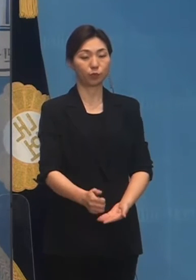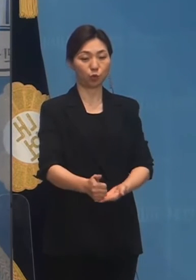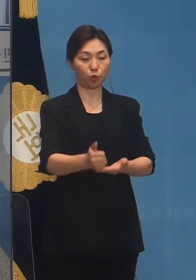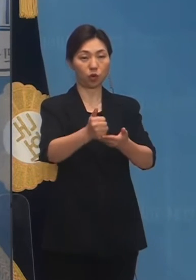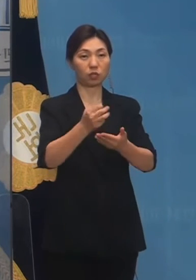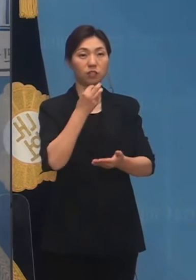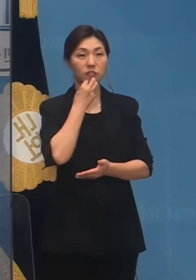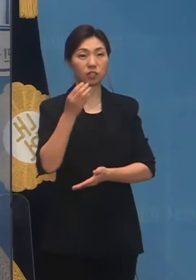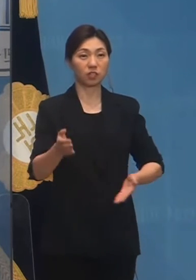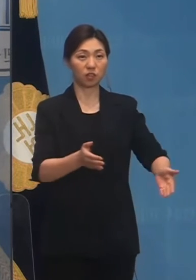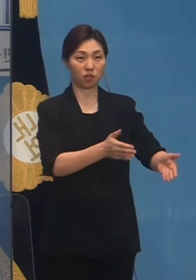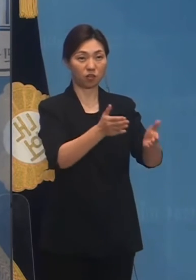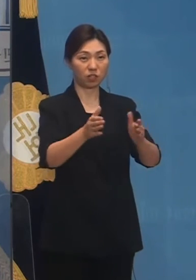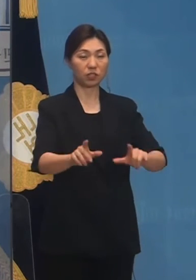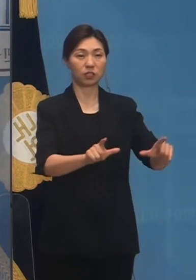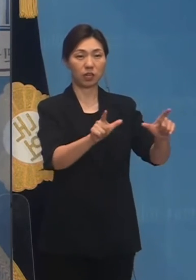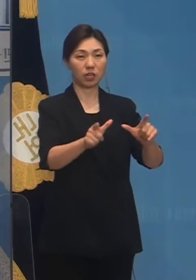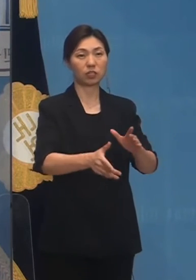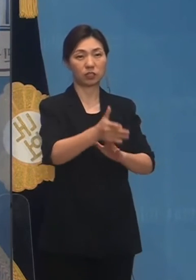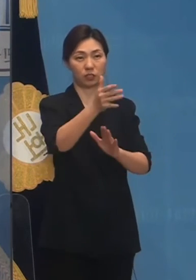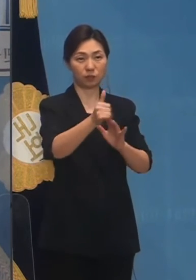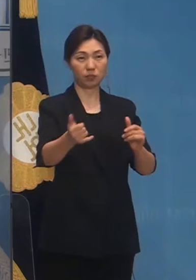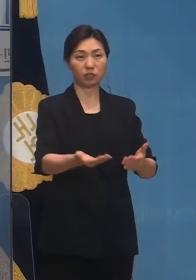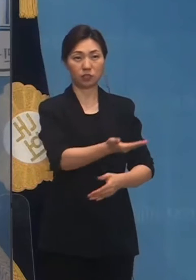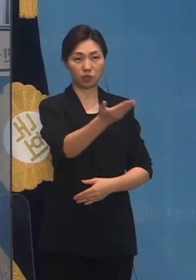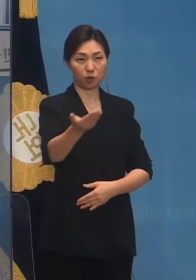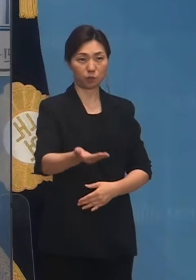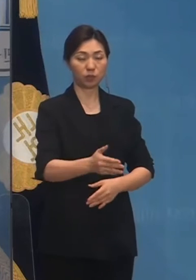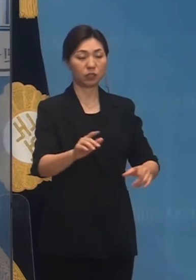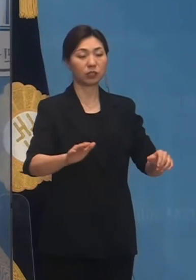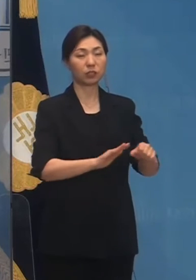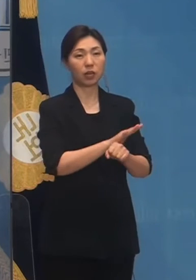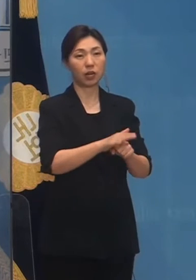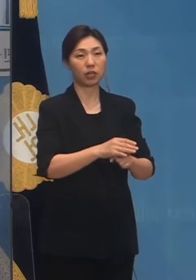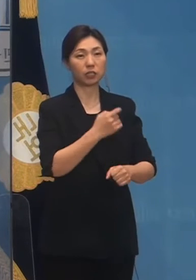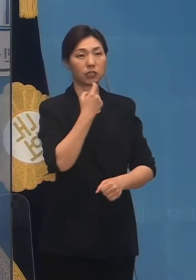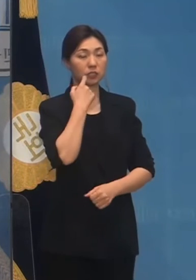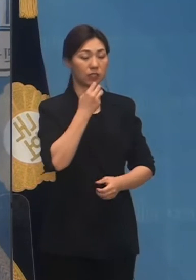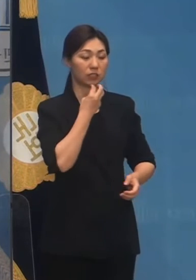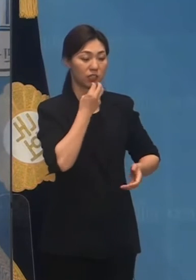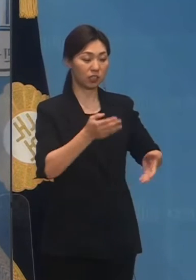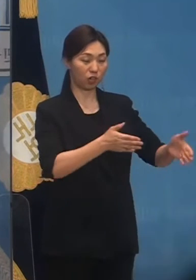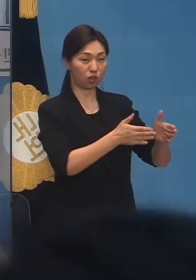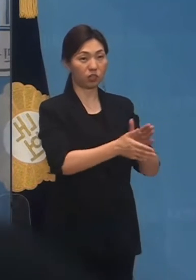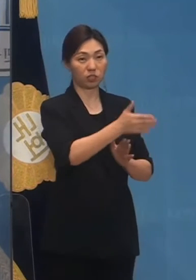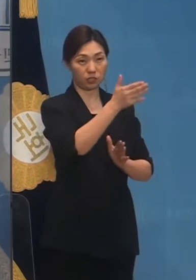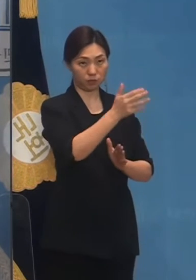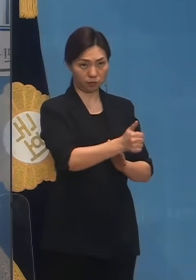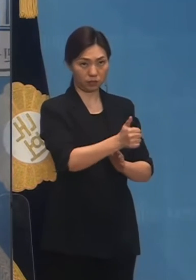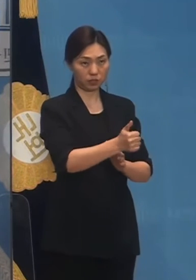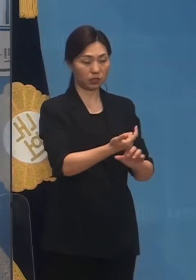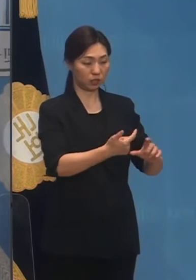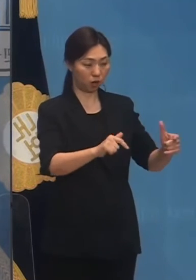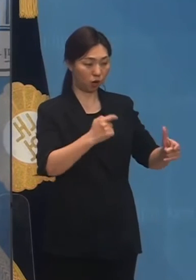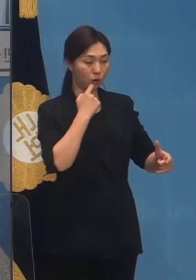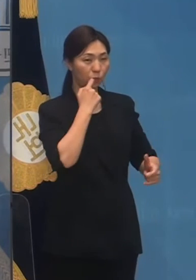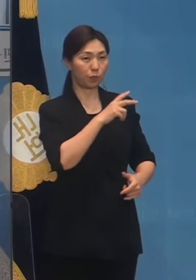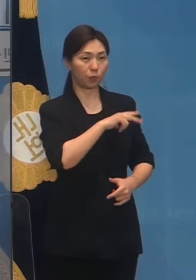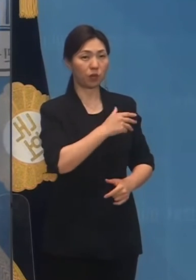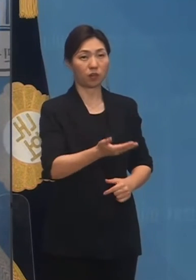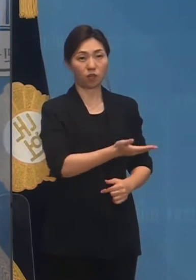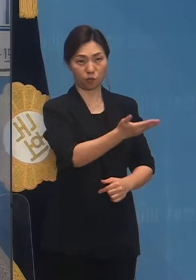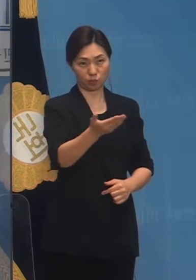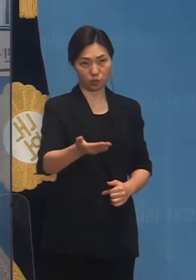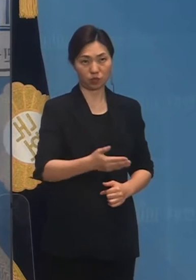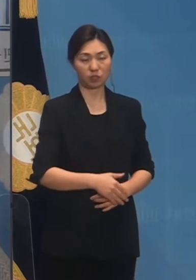존경하는 경기도민 여러분, 사랑하는 더불어민주당 당원 여러분, 전 수원특례시장